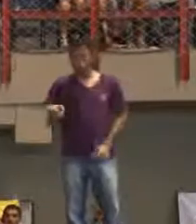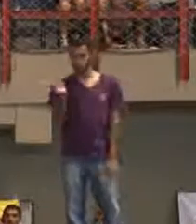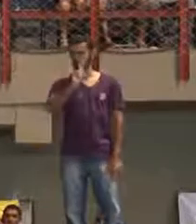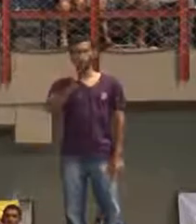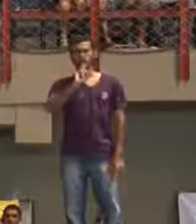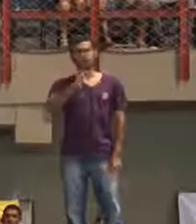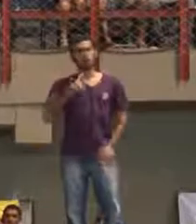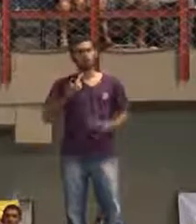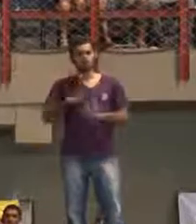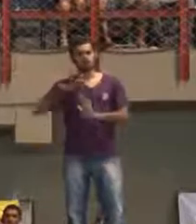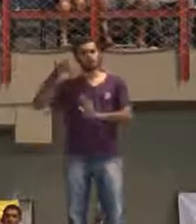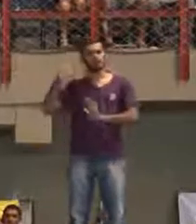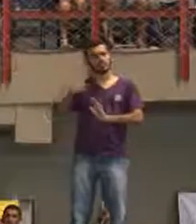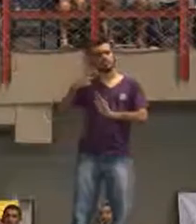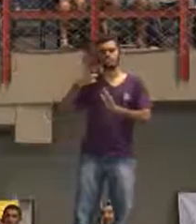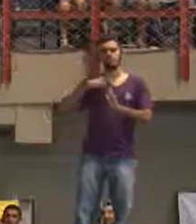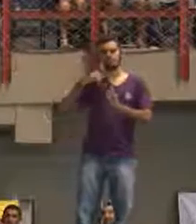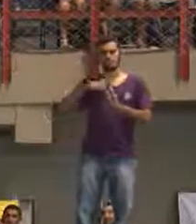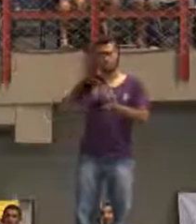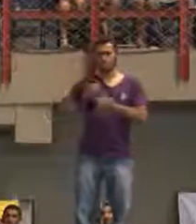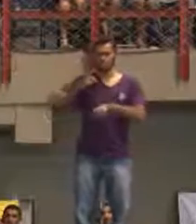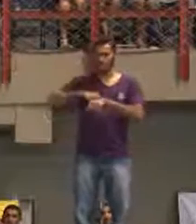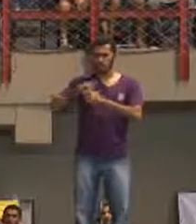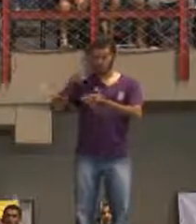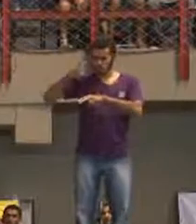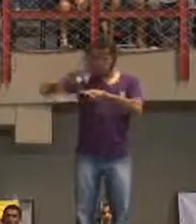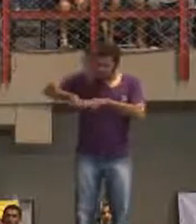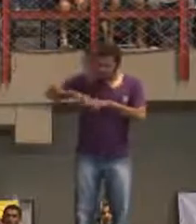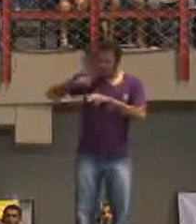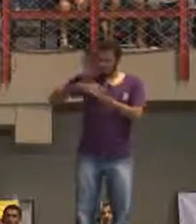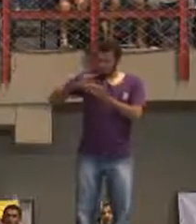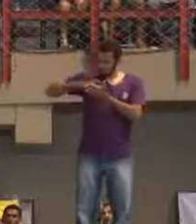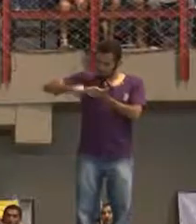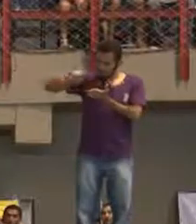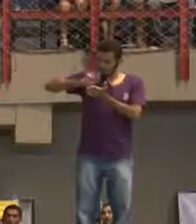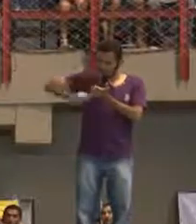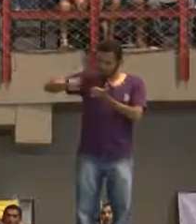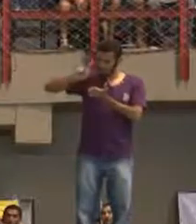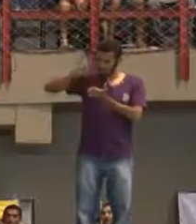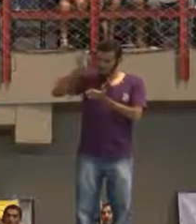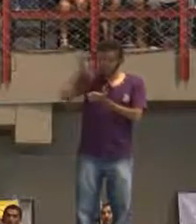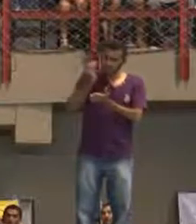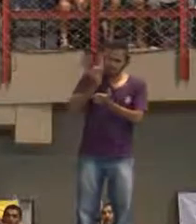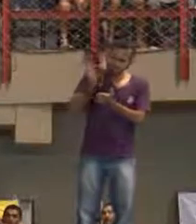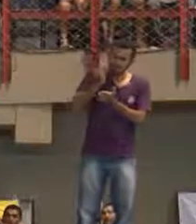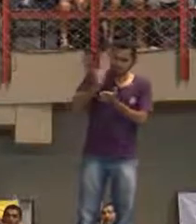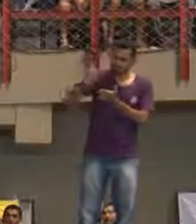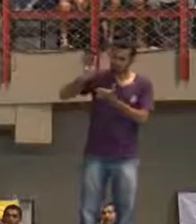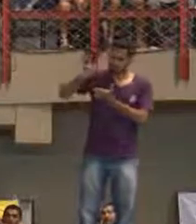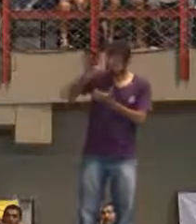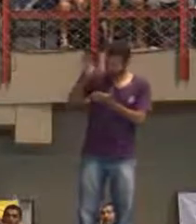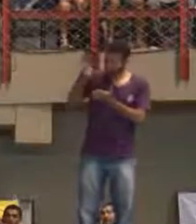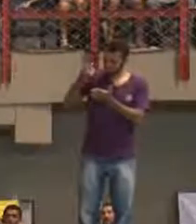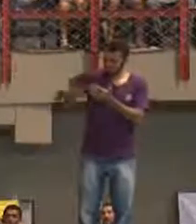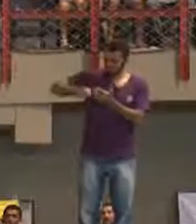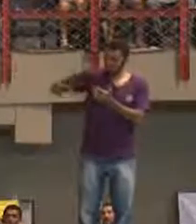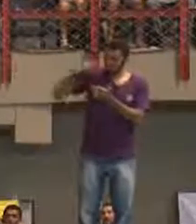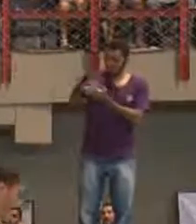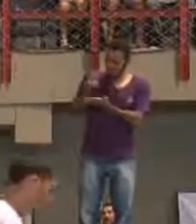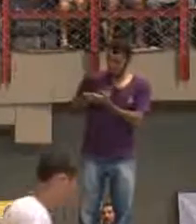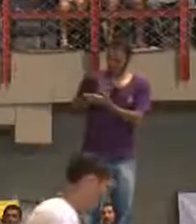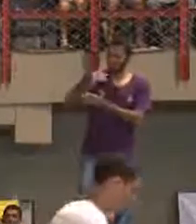Um texto, ele fica sendo num processo de organização, de arrumação,